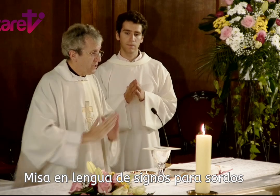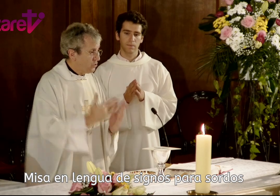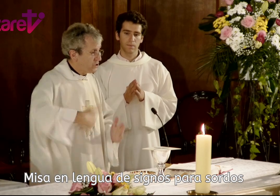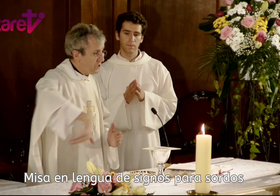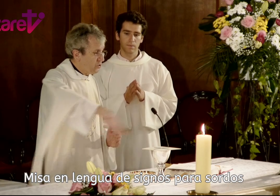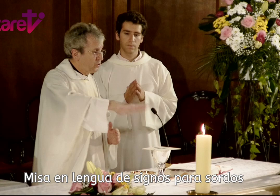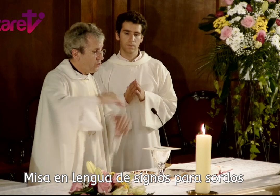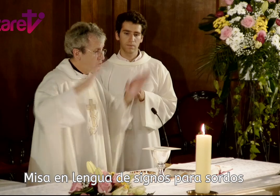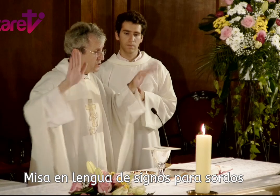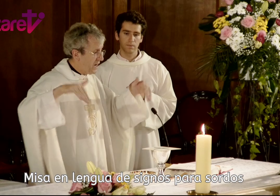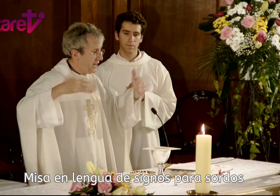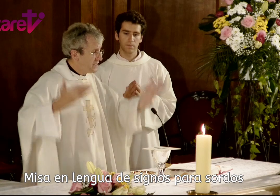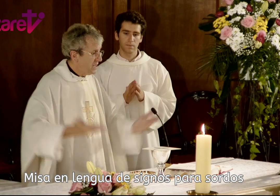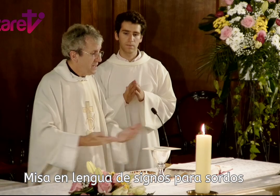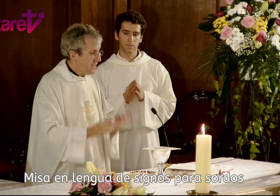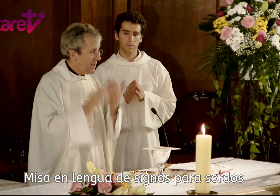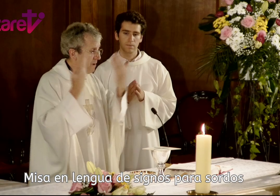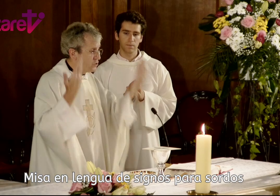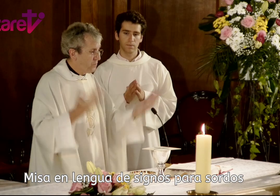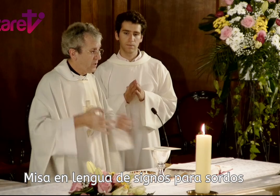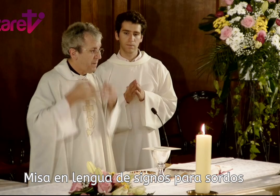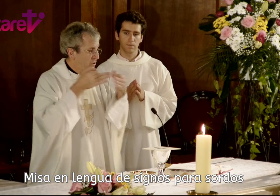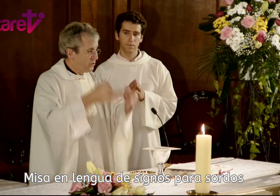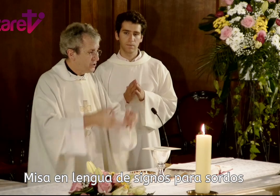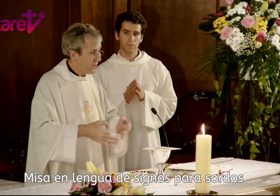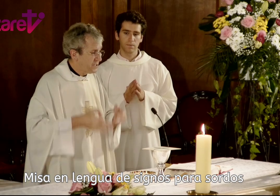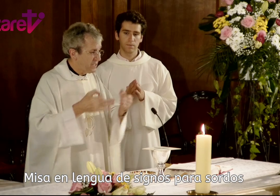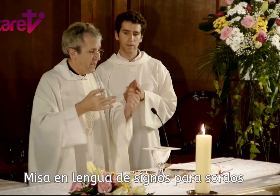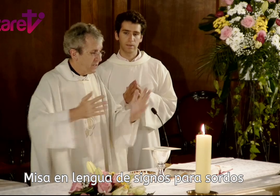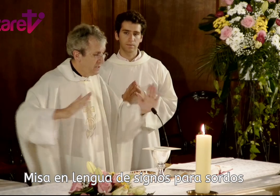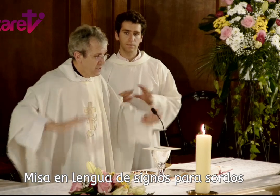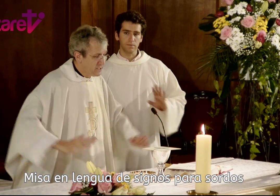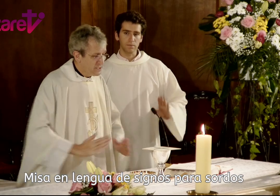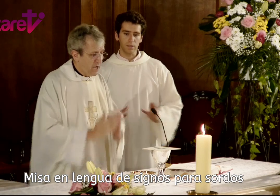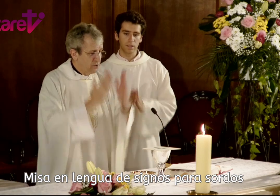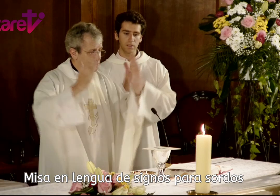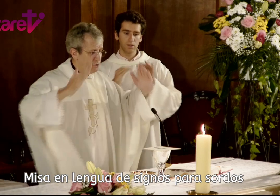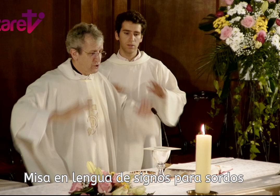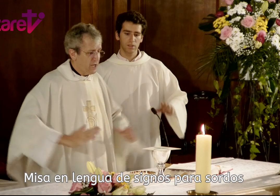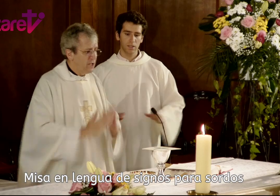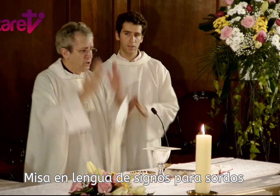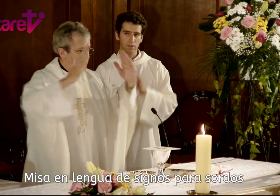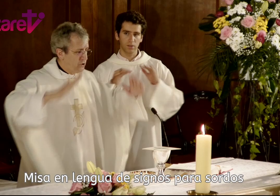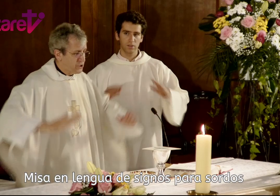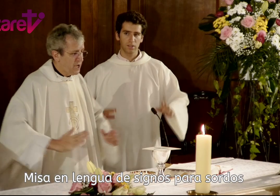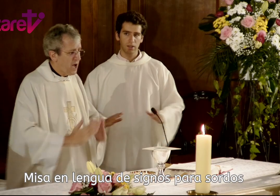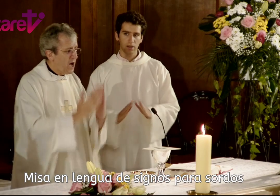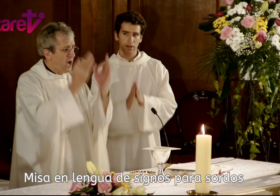santos y con todos los ángeles, te alabamos proclamando sin cesar: Santo, santo,